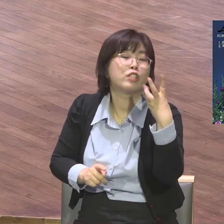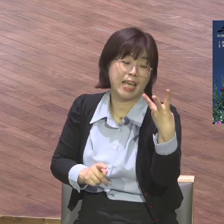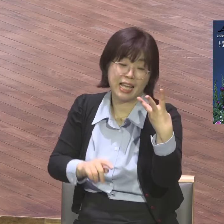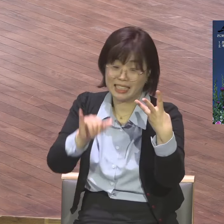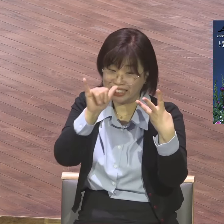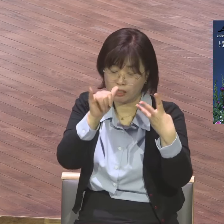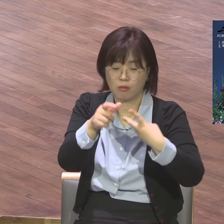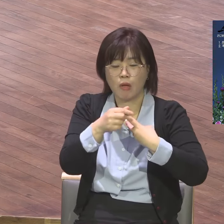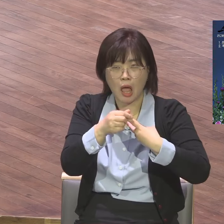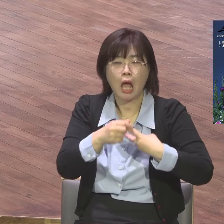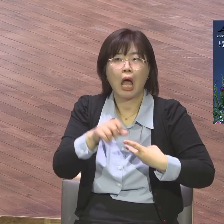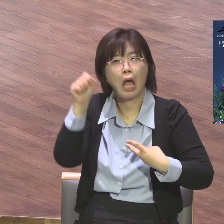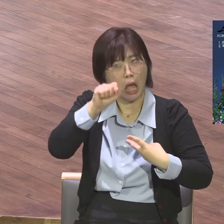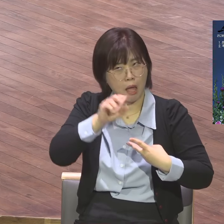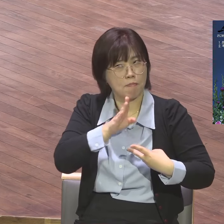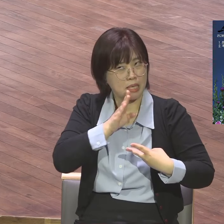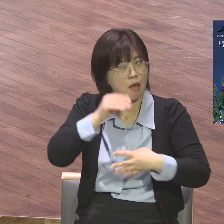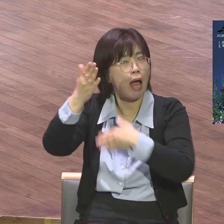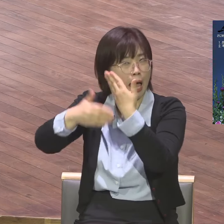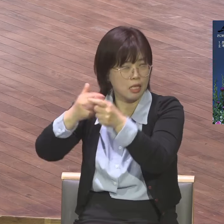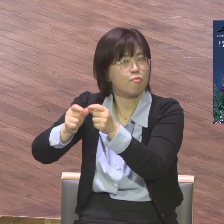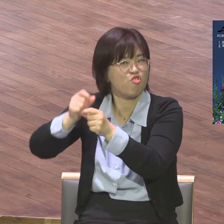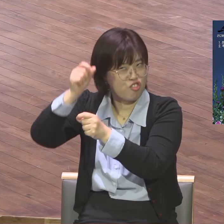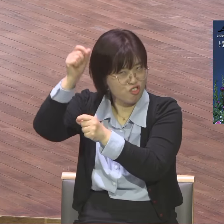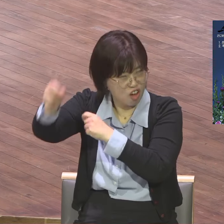하나님이 영원하다는